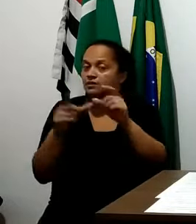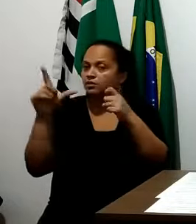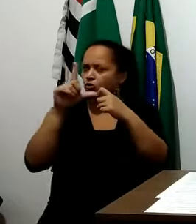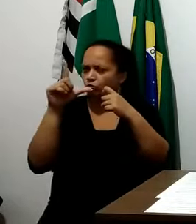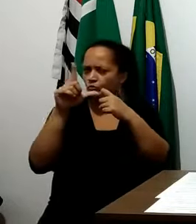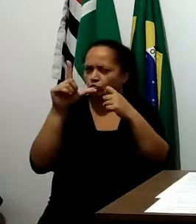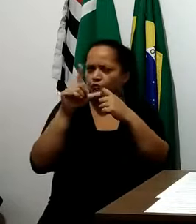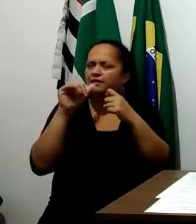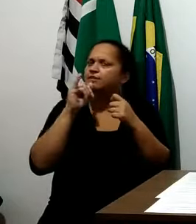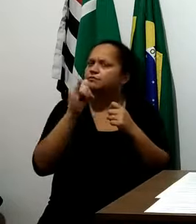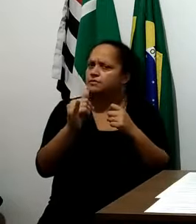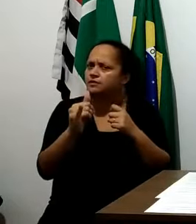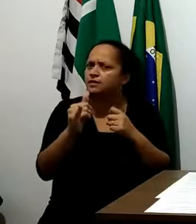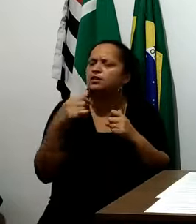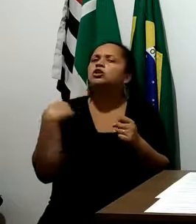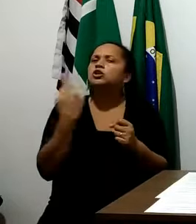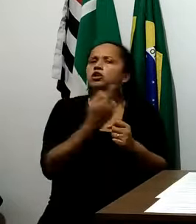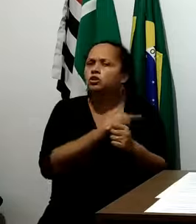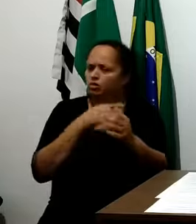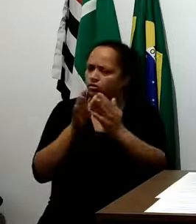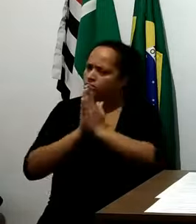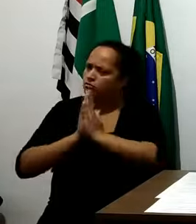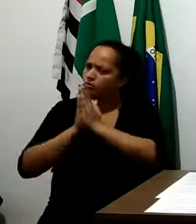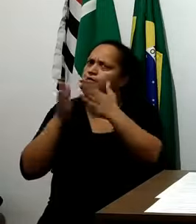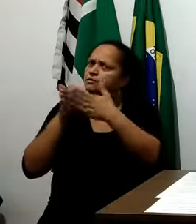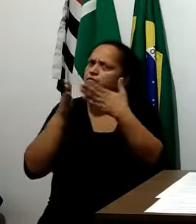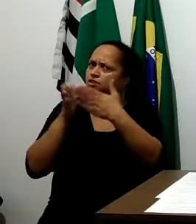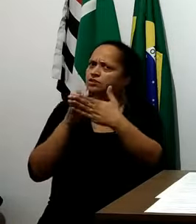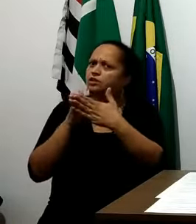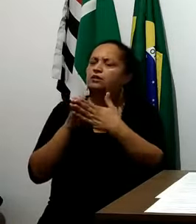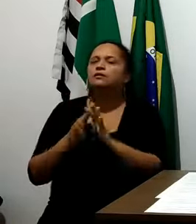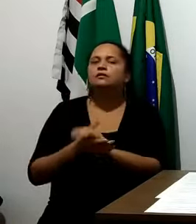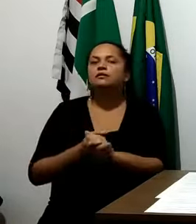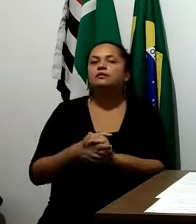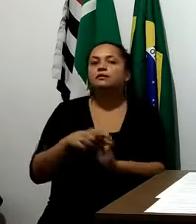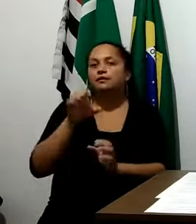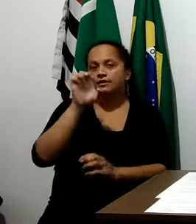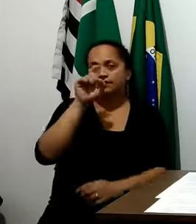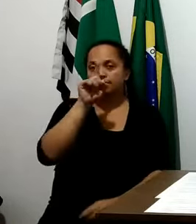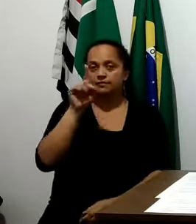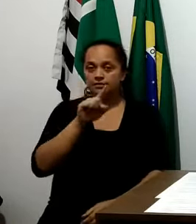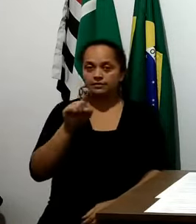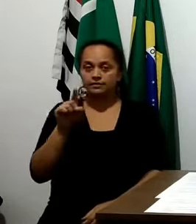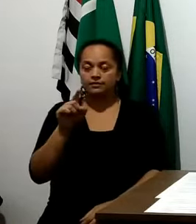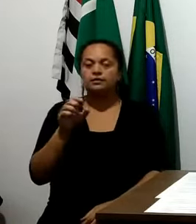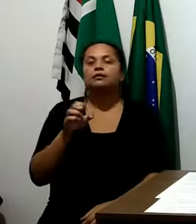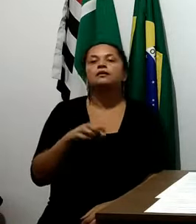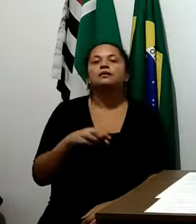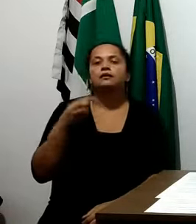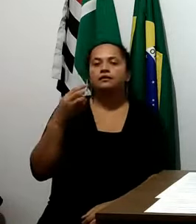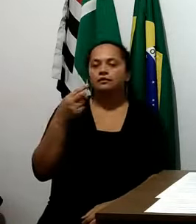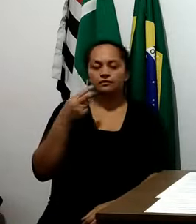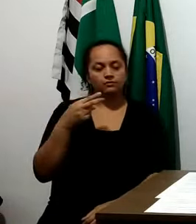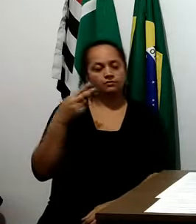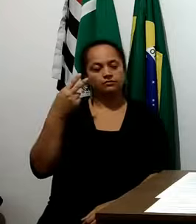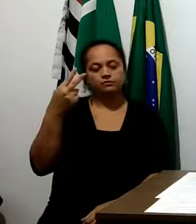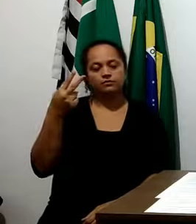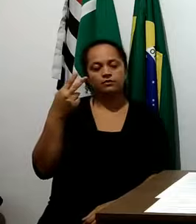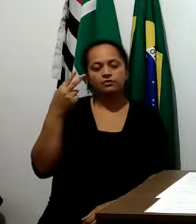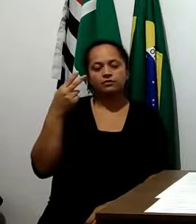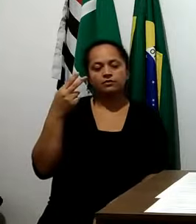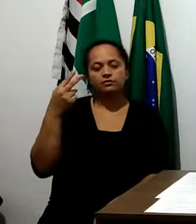intercessor, se vai ser atendido ou não, ele está confirmando aqui. Qual é o nosso papel como intercessor?